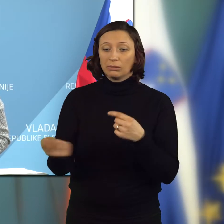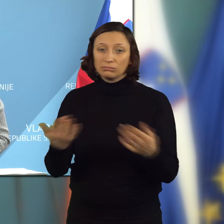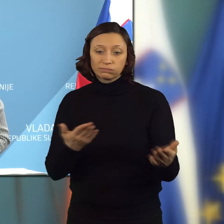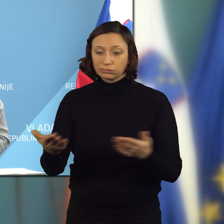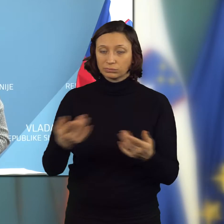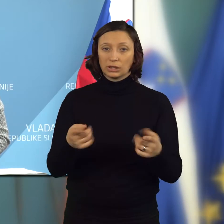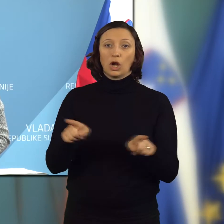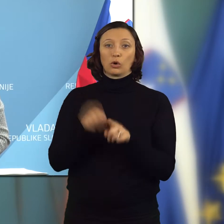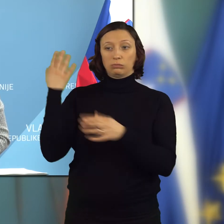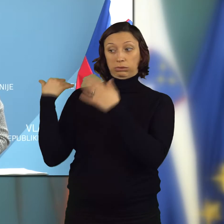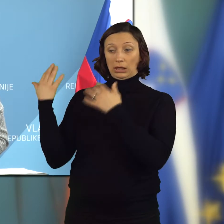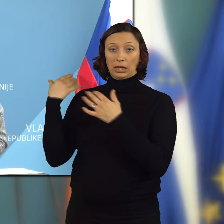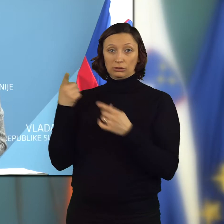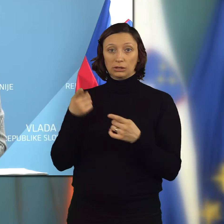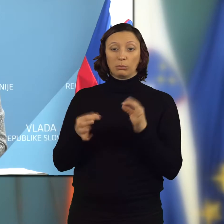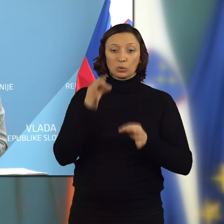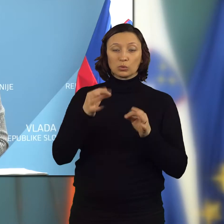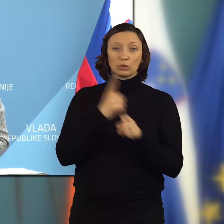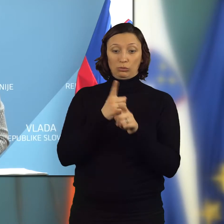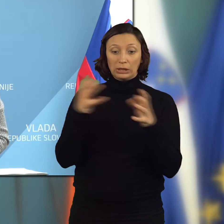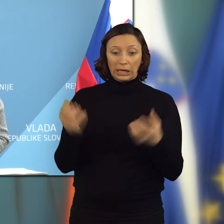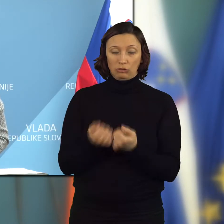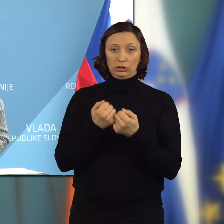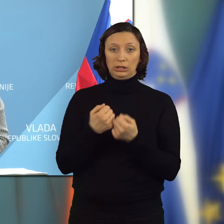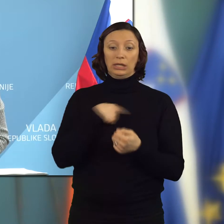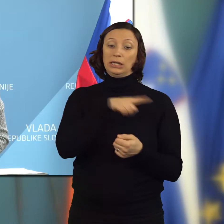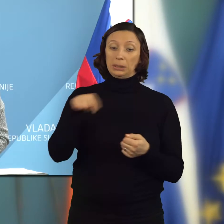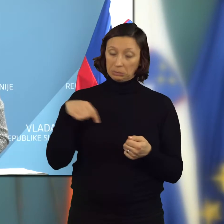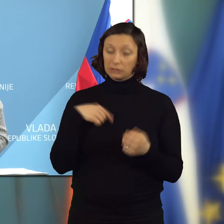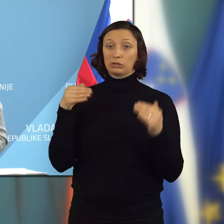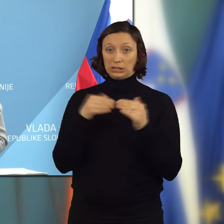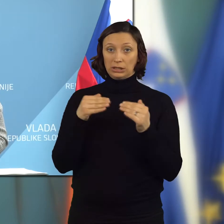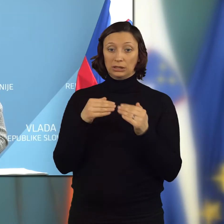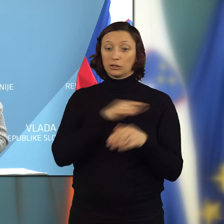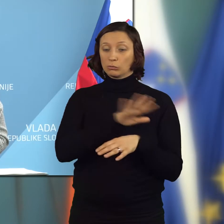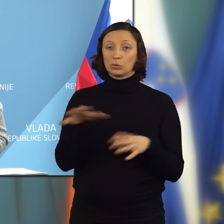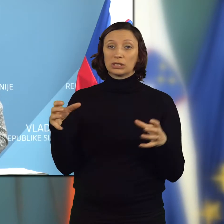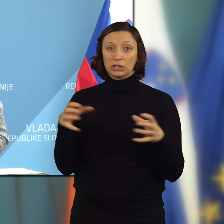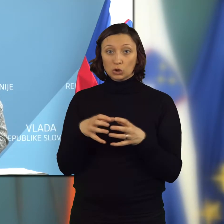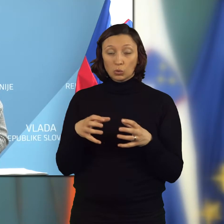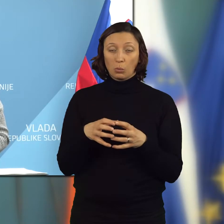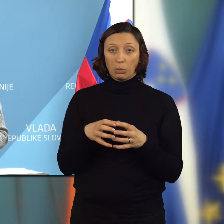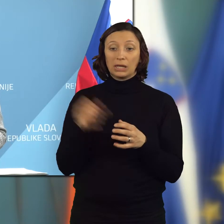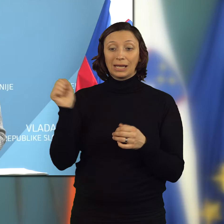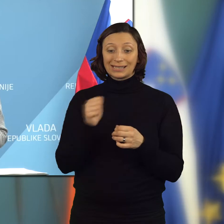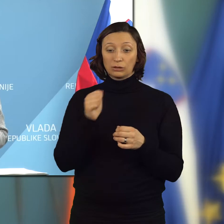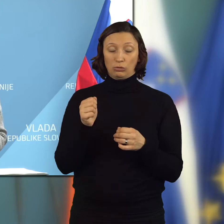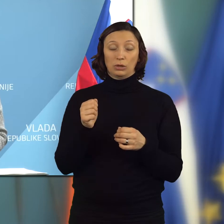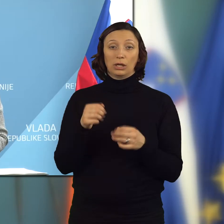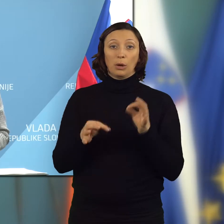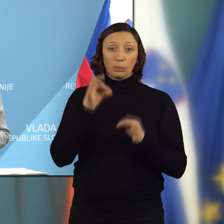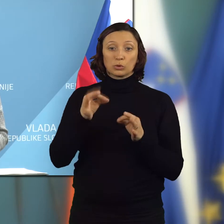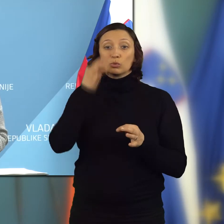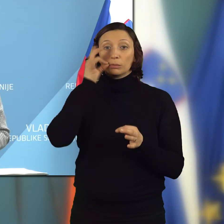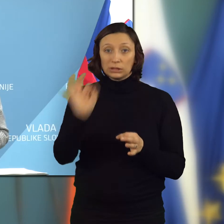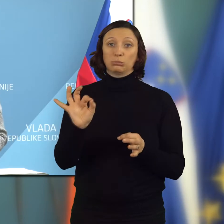aktualni problemi, tako kot v preteklosti, in da se poskuša tudi rešiti. Mi smo se strinjali, da smo vsi skupaj za to,